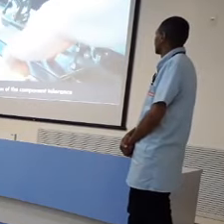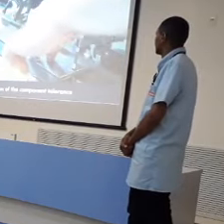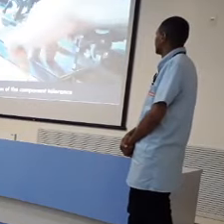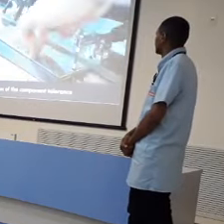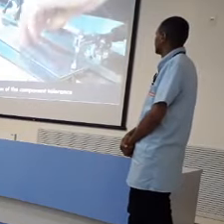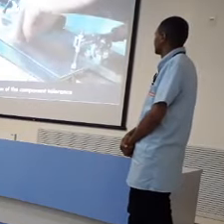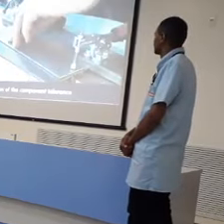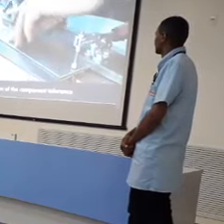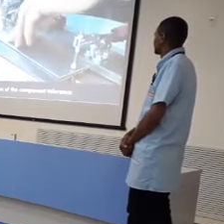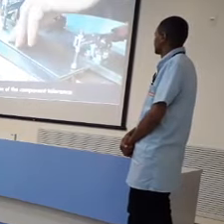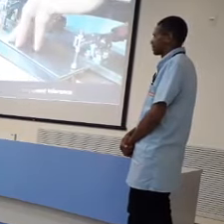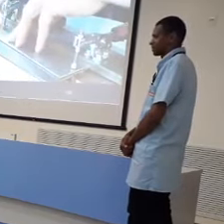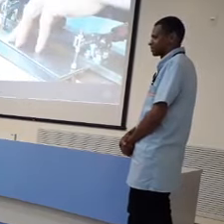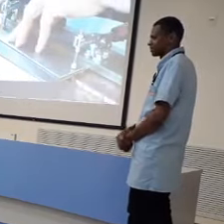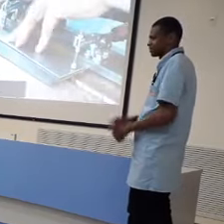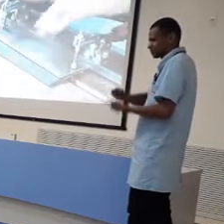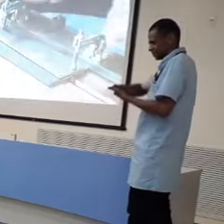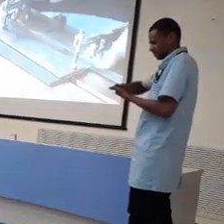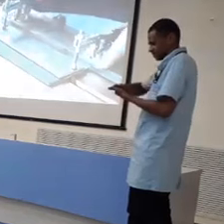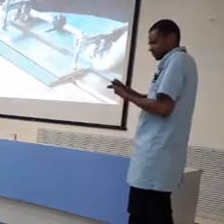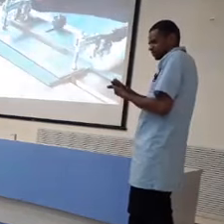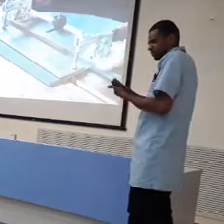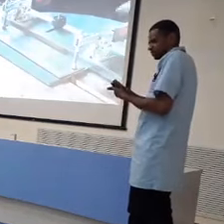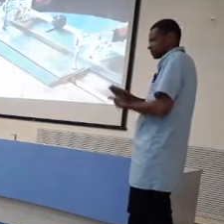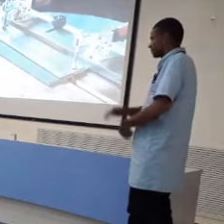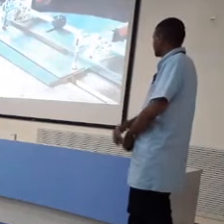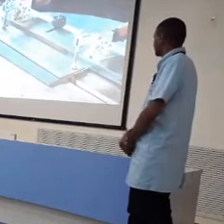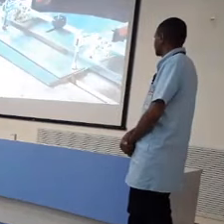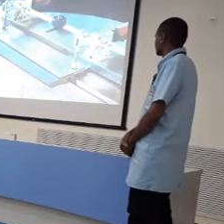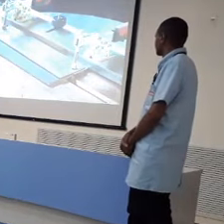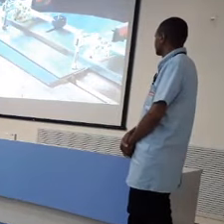Onde ficou ali, como se tivesse com a geometria diferente.